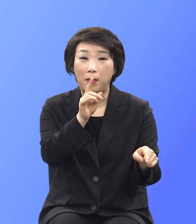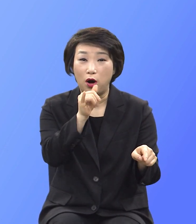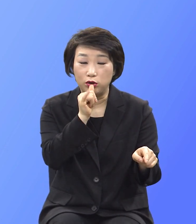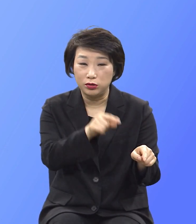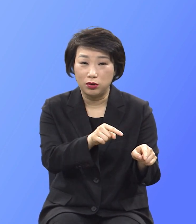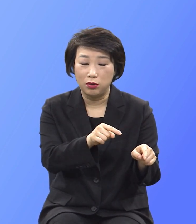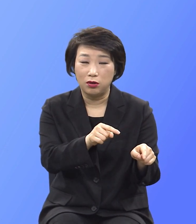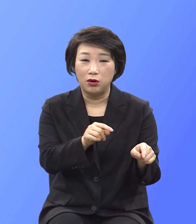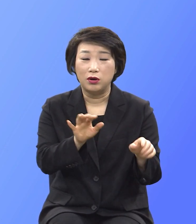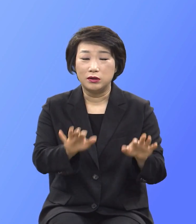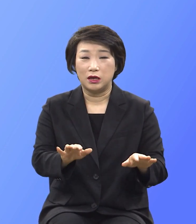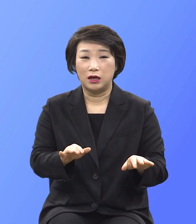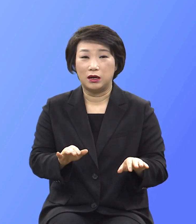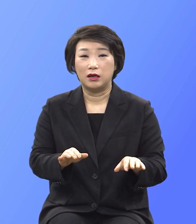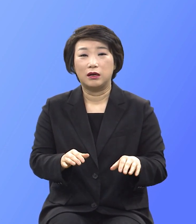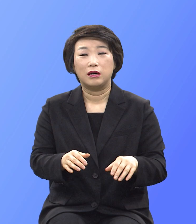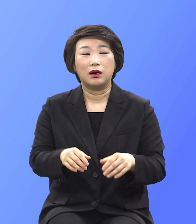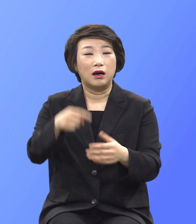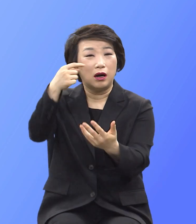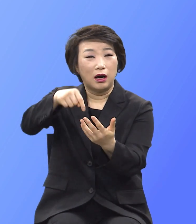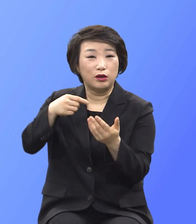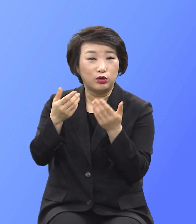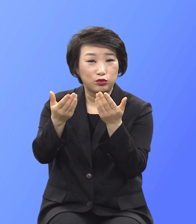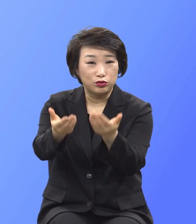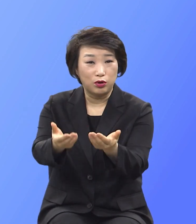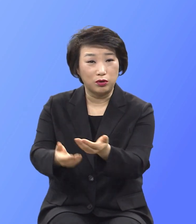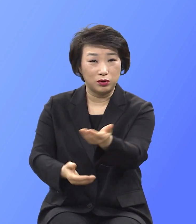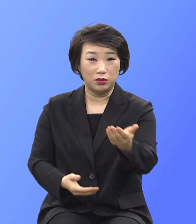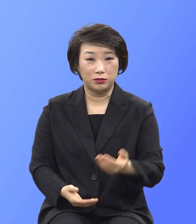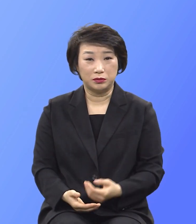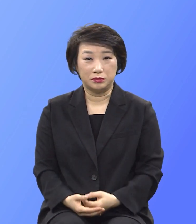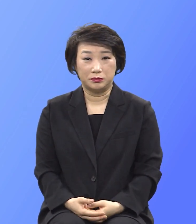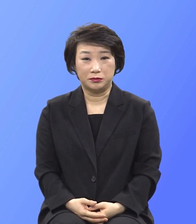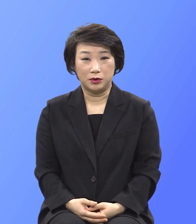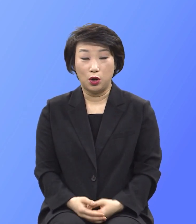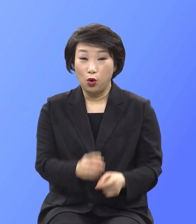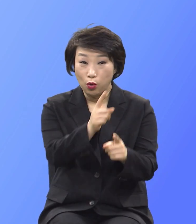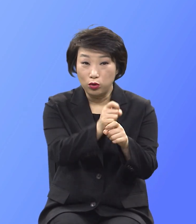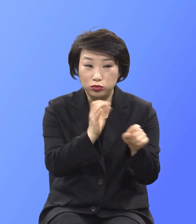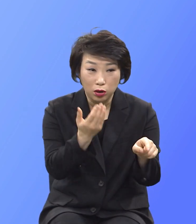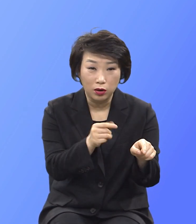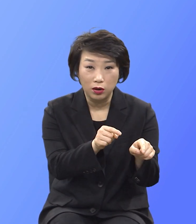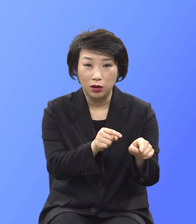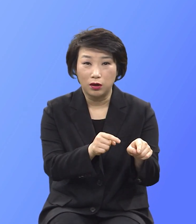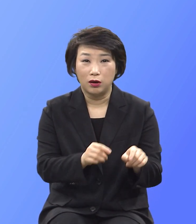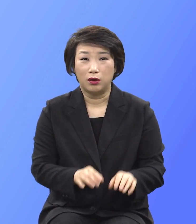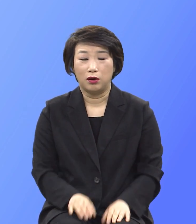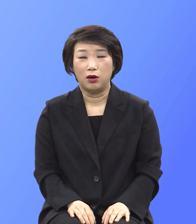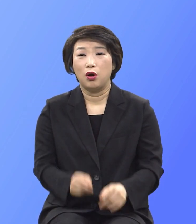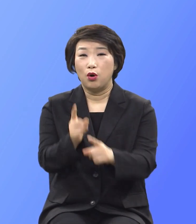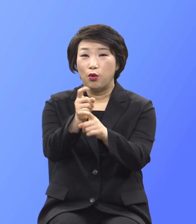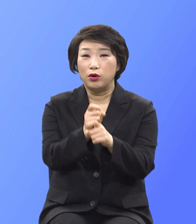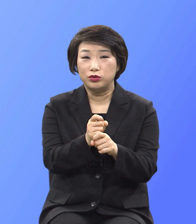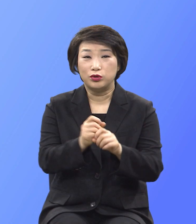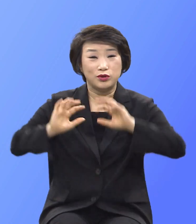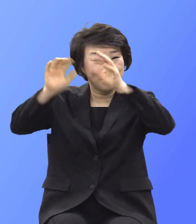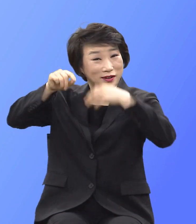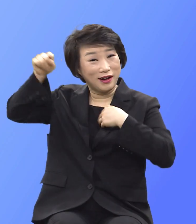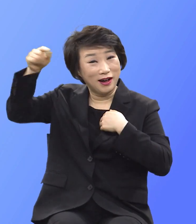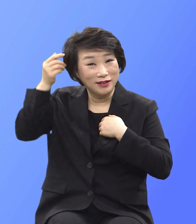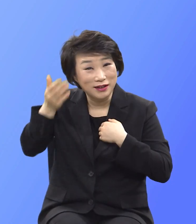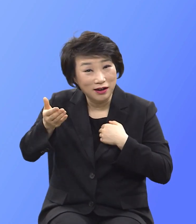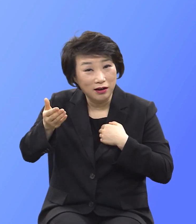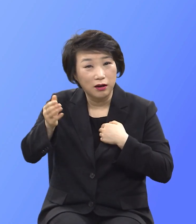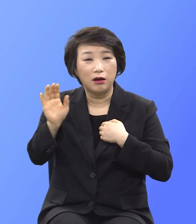된다고 애타게 가르칩니다. 원수가 된다. 원수가 천국